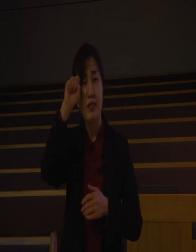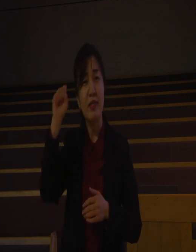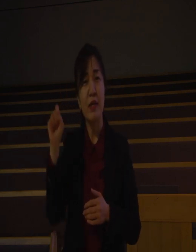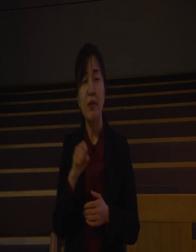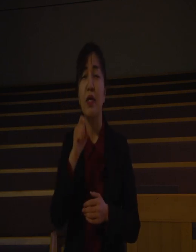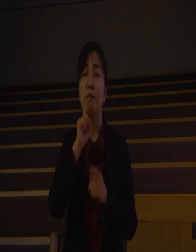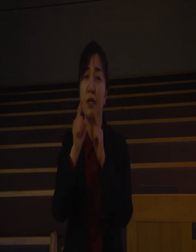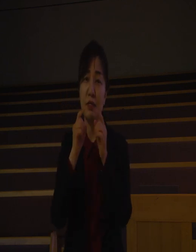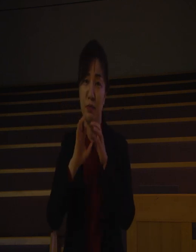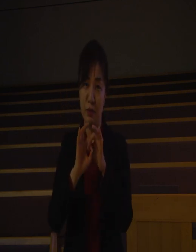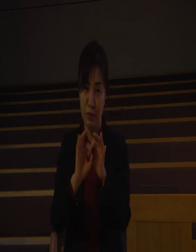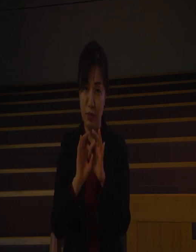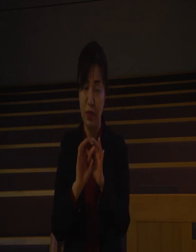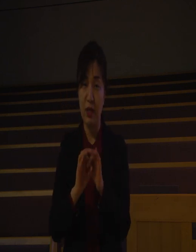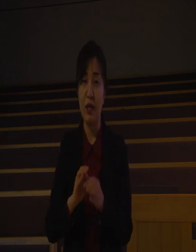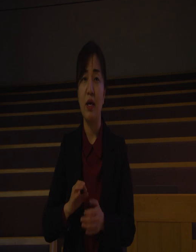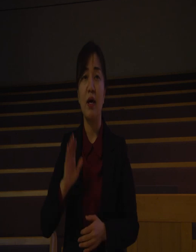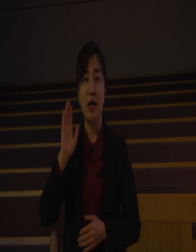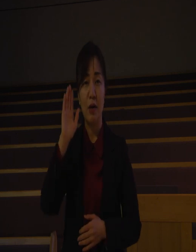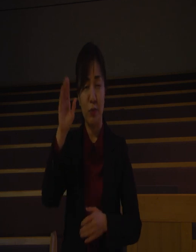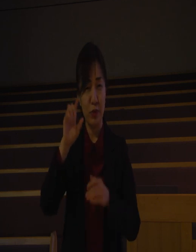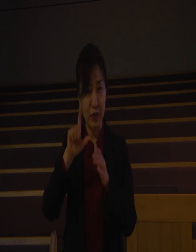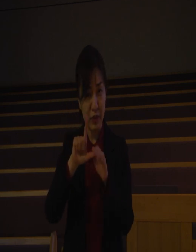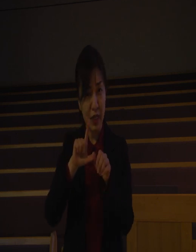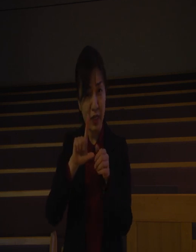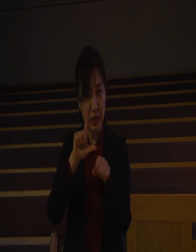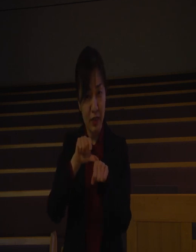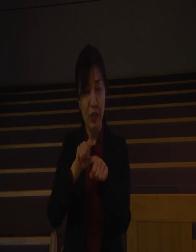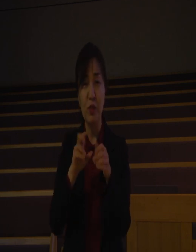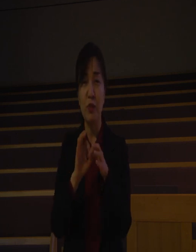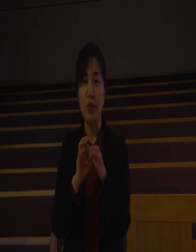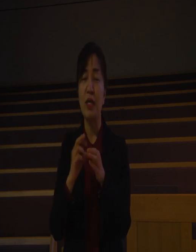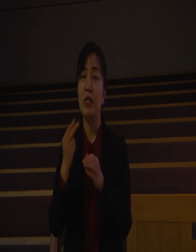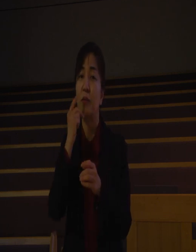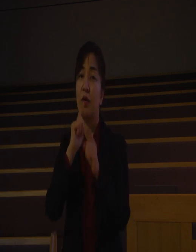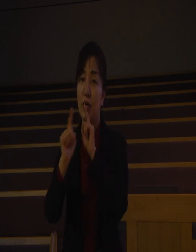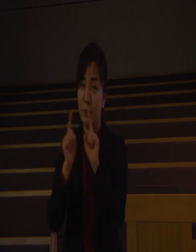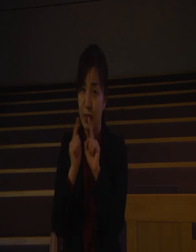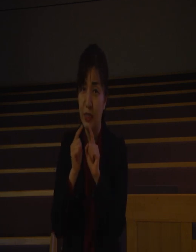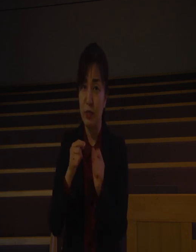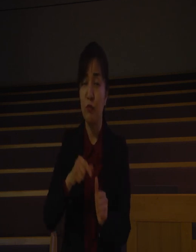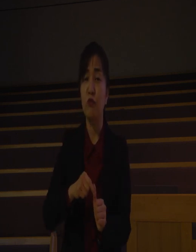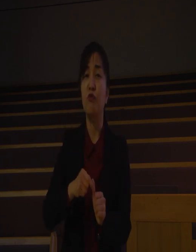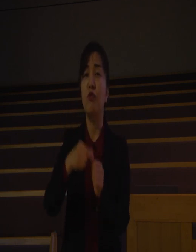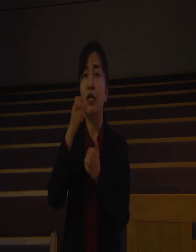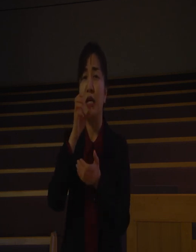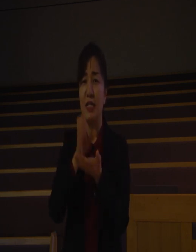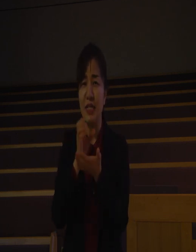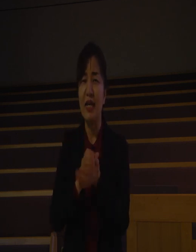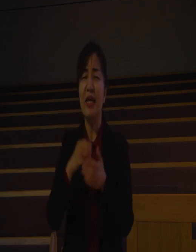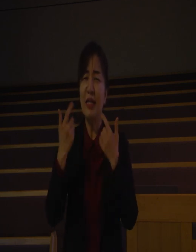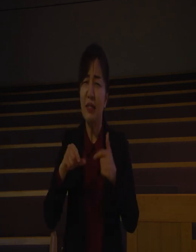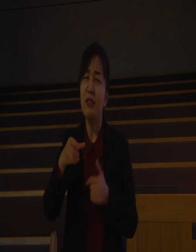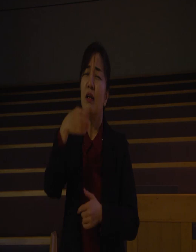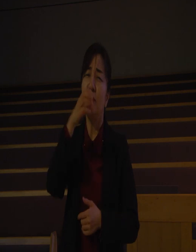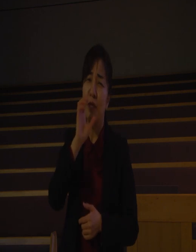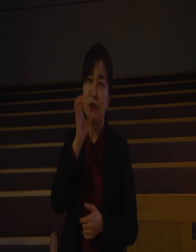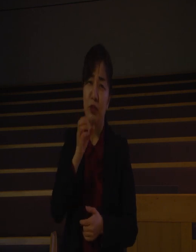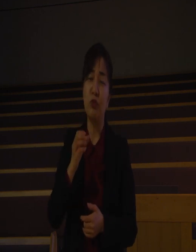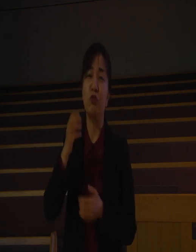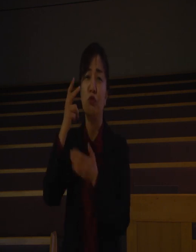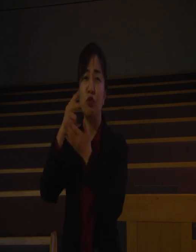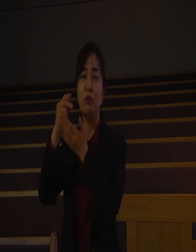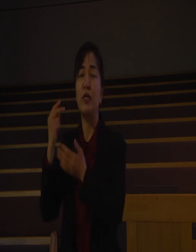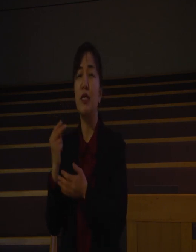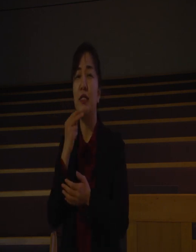새벽의 만찬을 통하여, 또한 앞으로의 시간을 통하여 주의 생명의 말씀과 주의 구원의 잔을 늘 마심으로